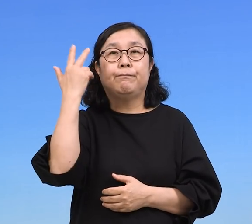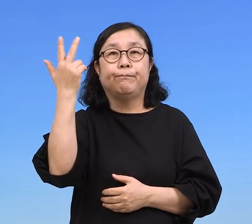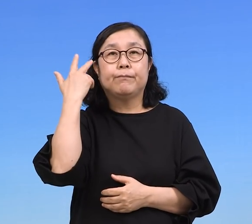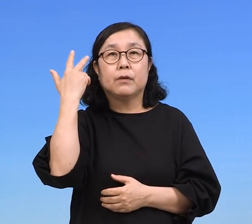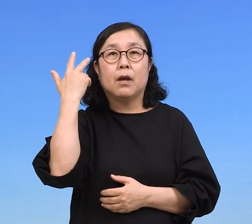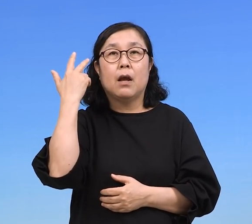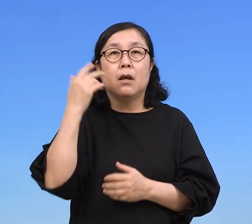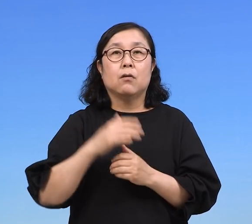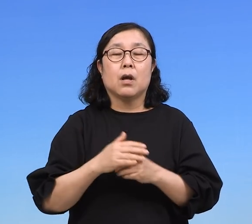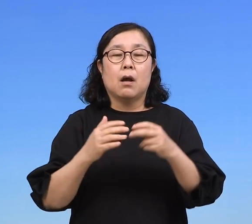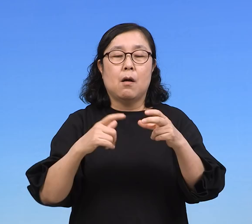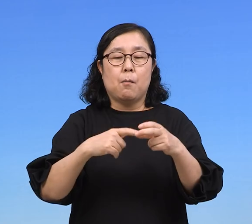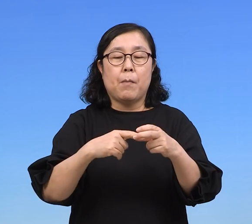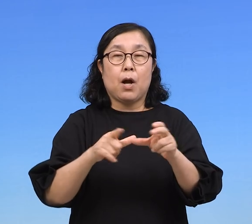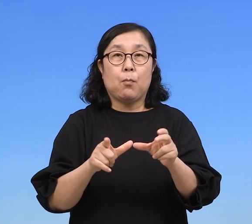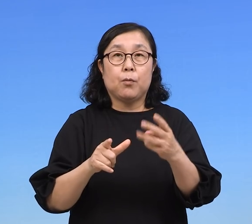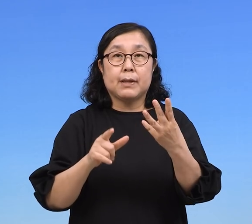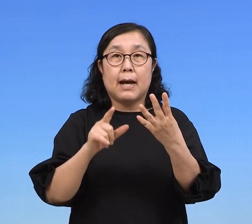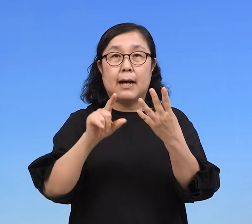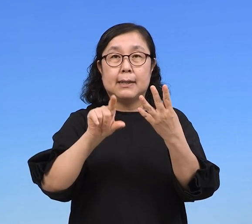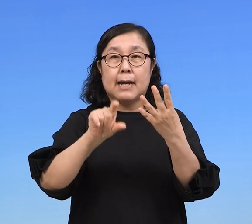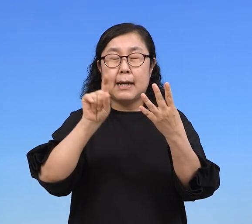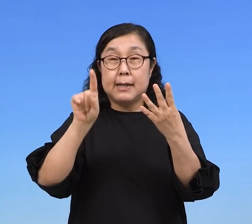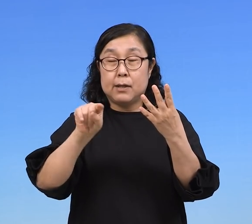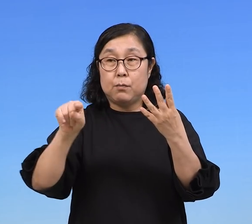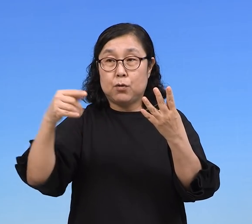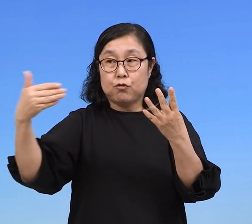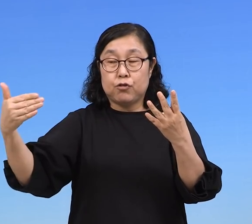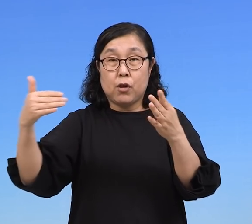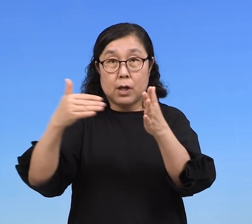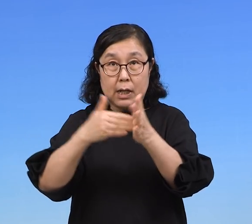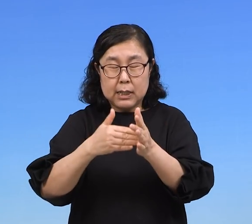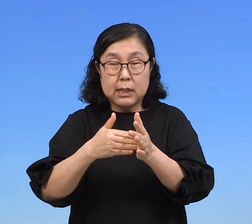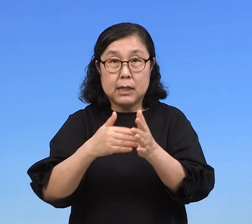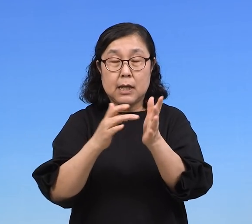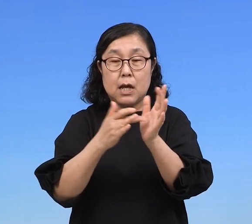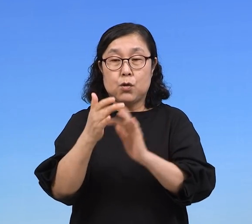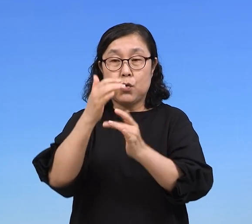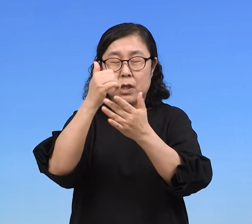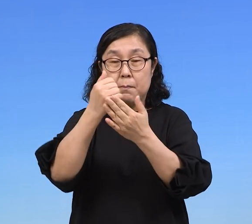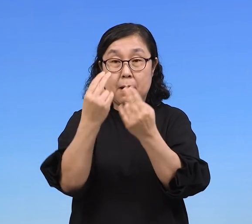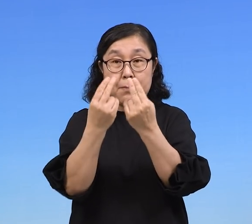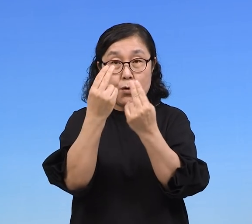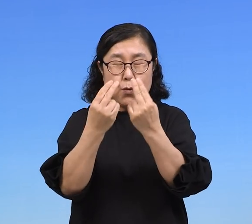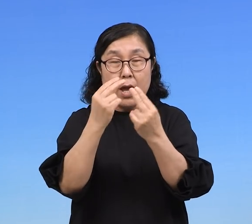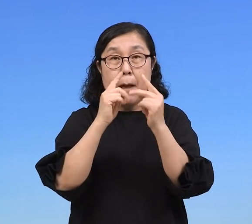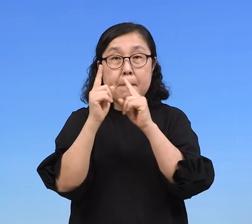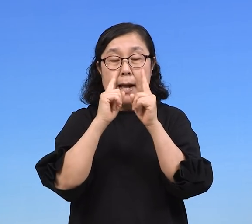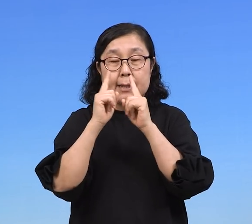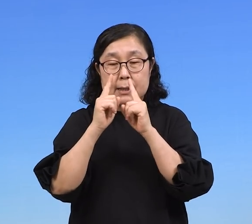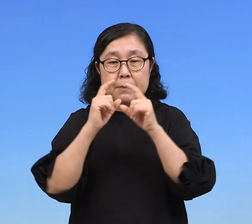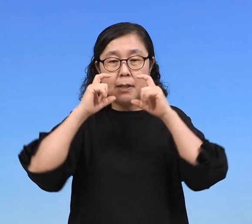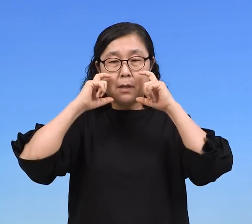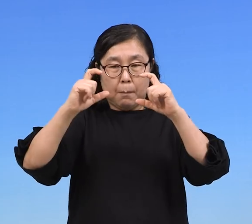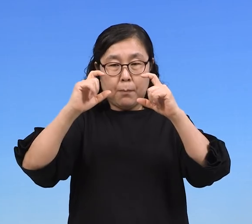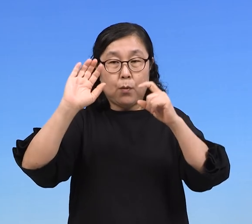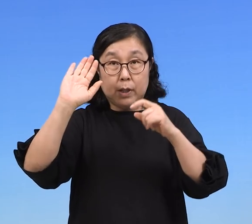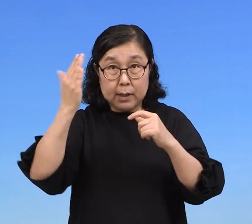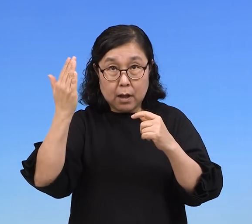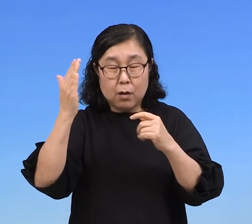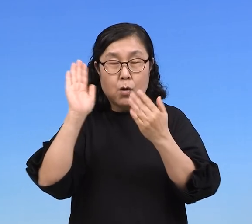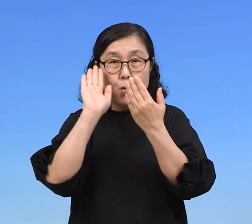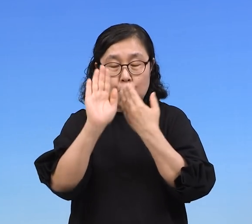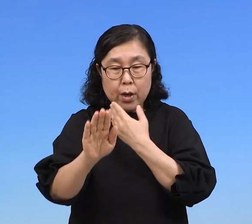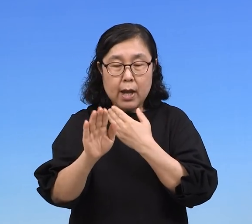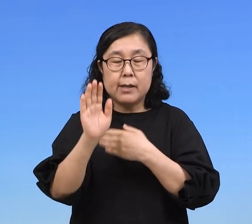지난주에 이제 마가복음 4장 1절부터 9절까지 해서 예수님의 이 비유의 말씀이 잘 이제 선포가